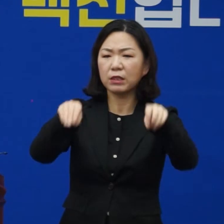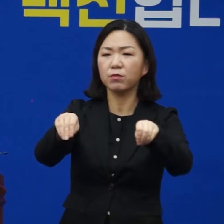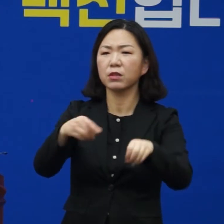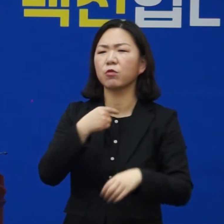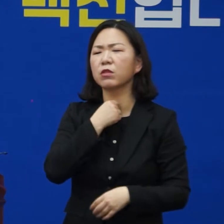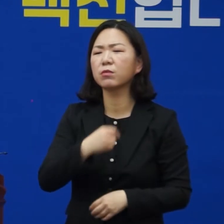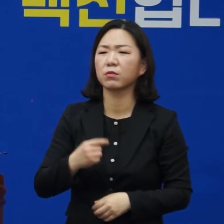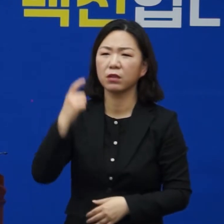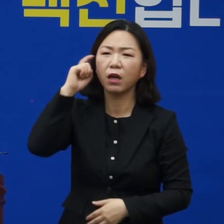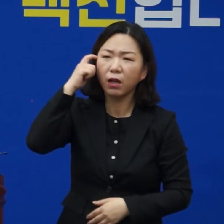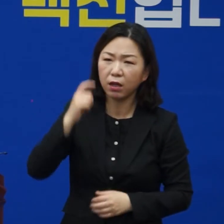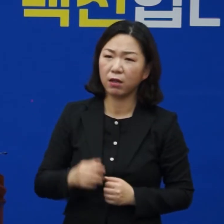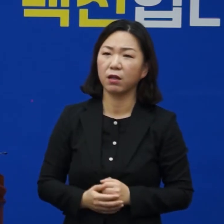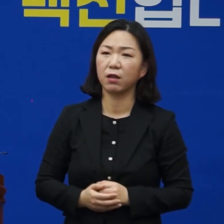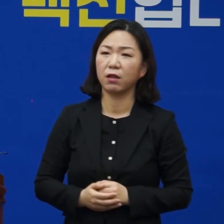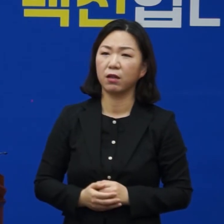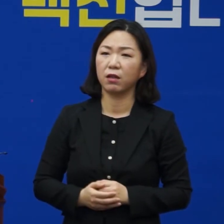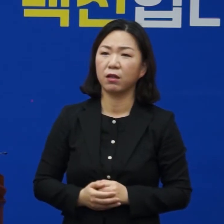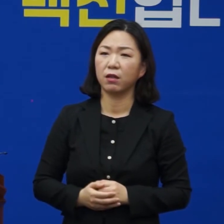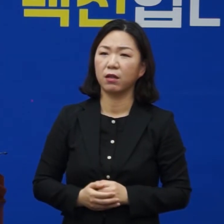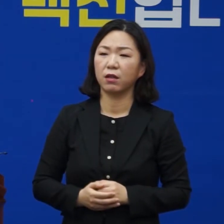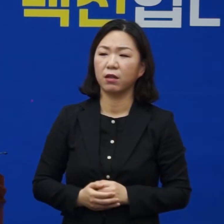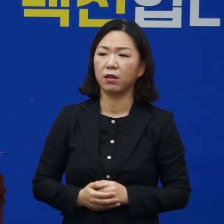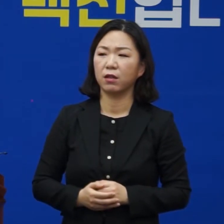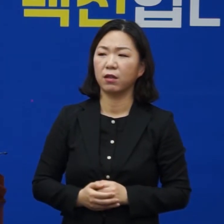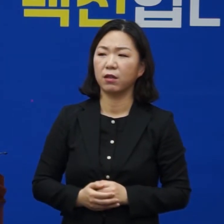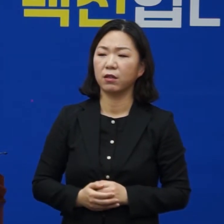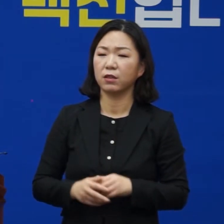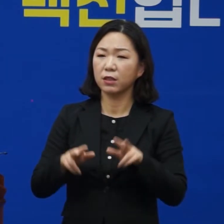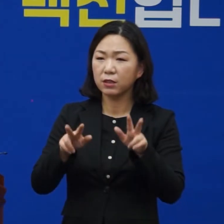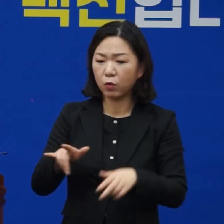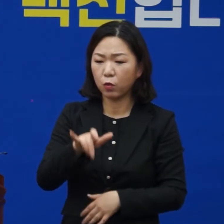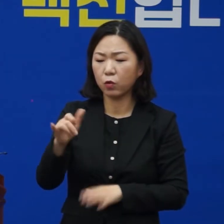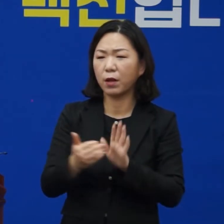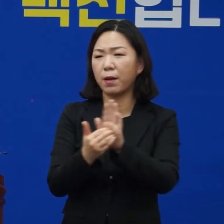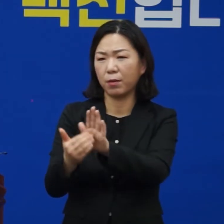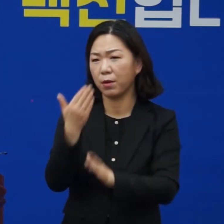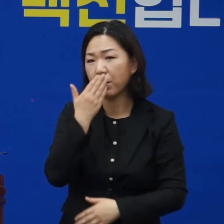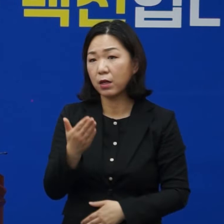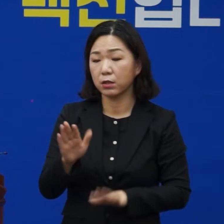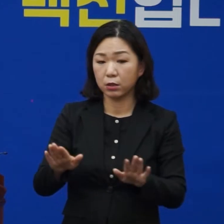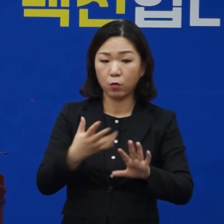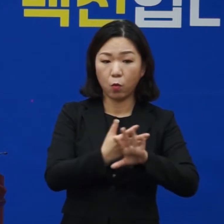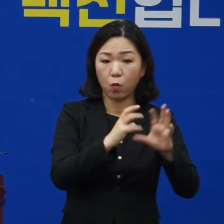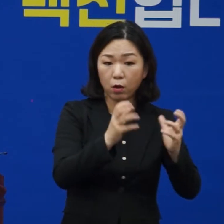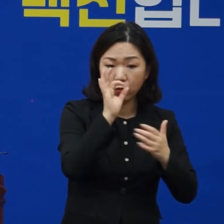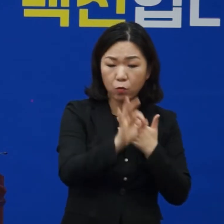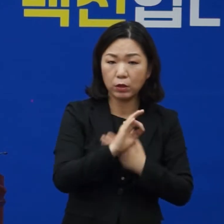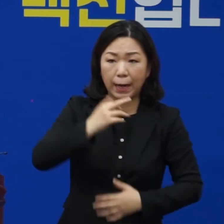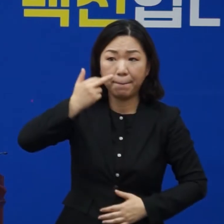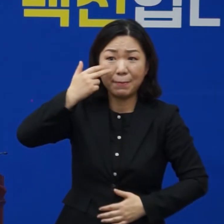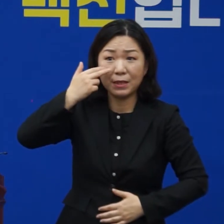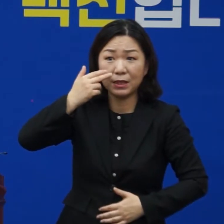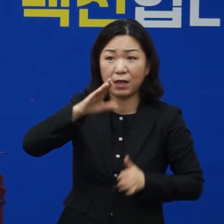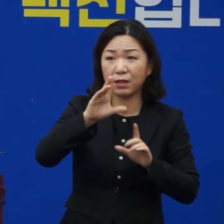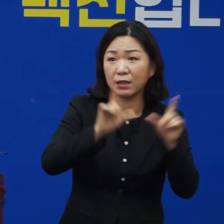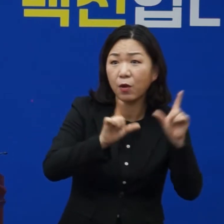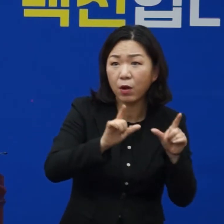싶은 심정입니다. 그렇게 해야 이걸 잡을 수가 있습니다. 지금 외국 같은 경우는 비상사태를